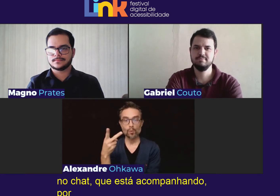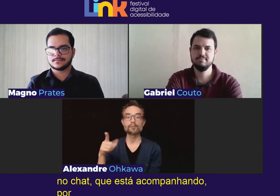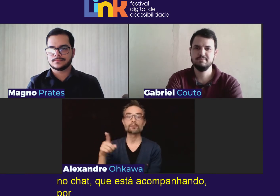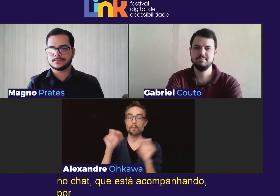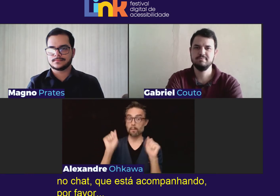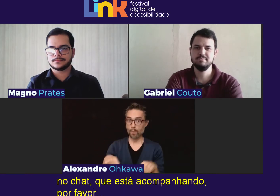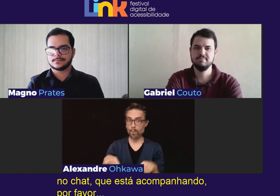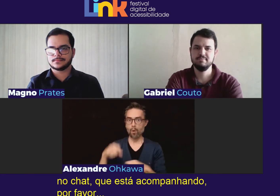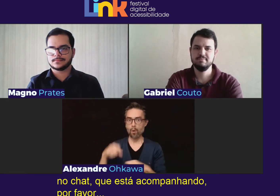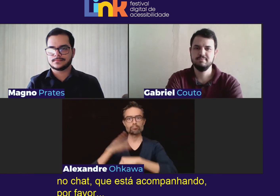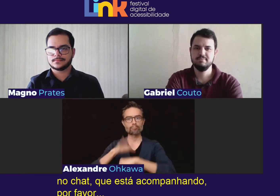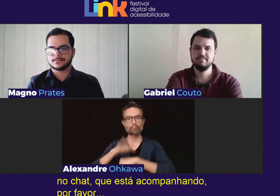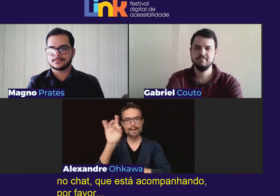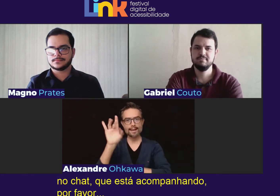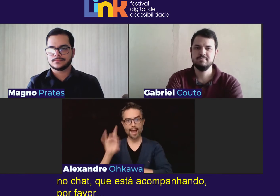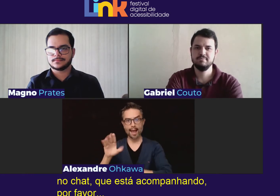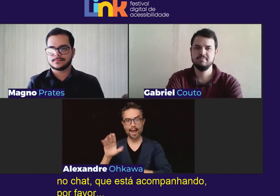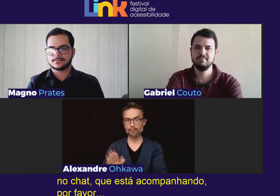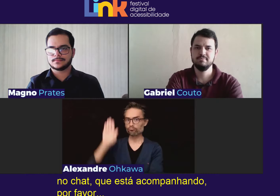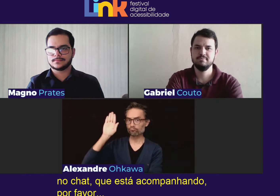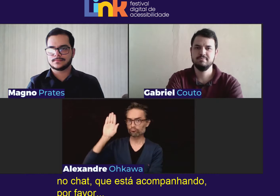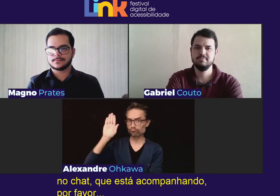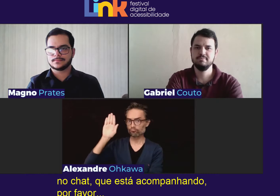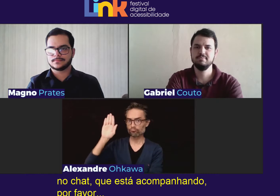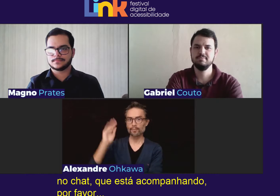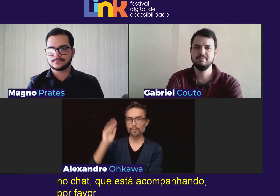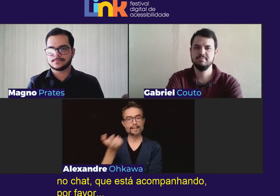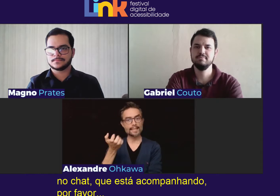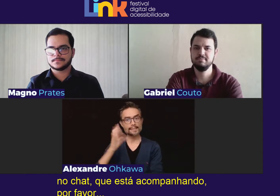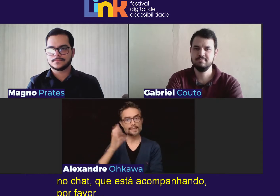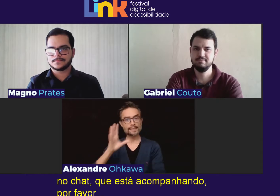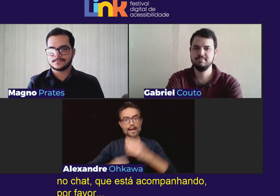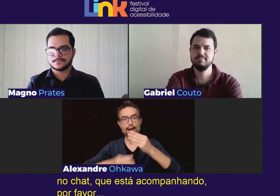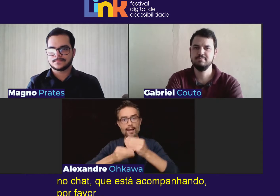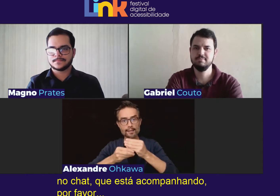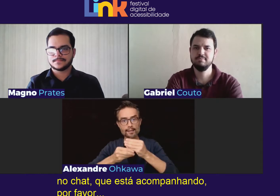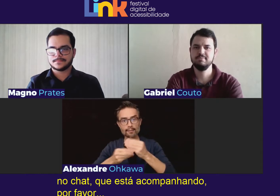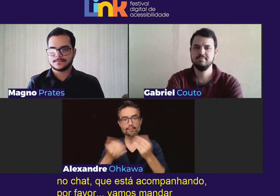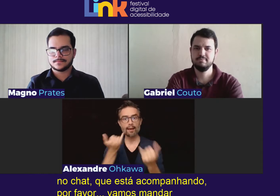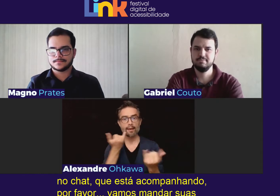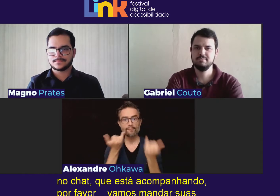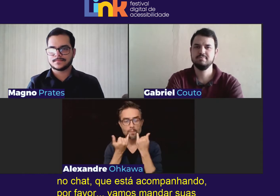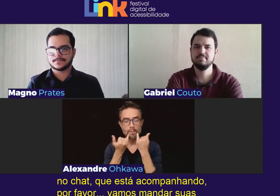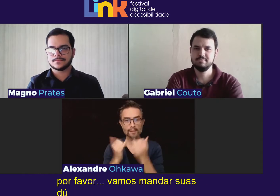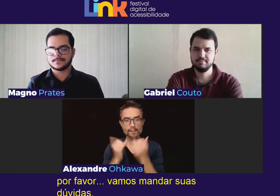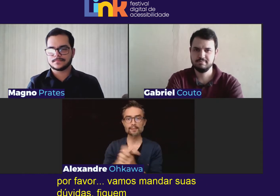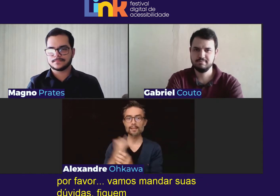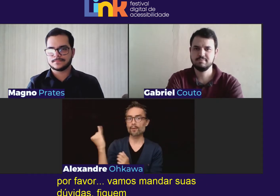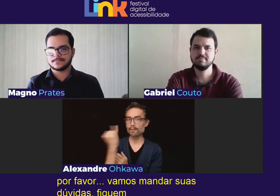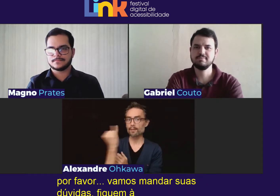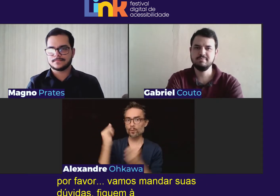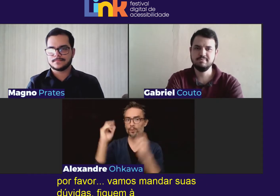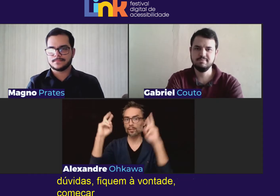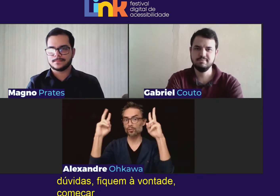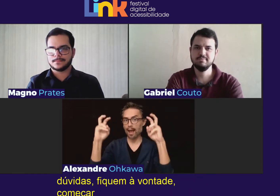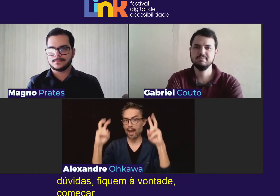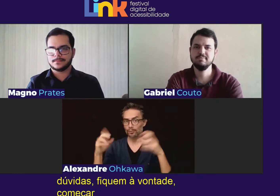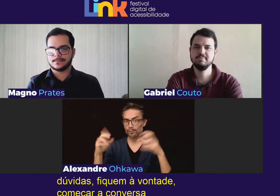vontade. Agora nós vamos, né, começar uma conversa e na hora que, né, nós vamos estar conversando, é só levantar a mão,